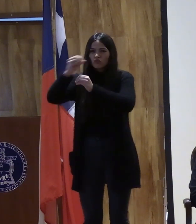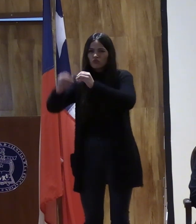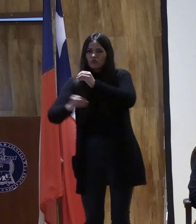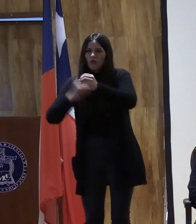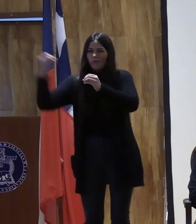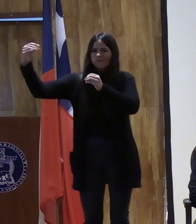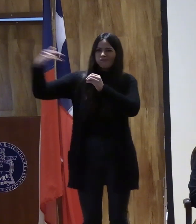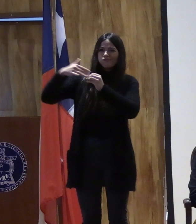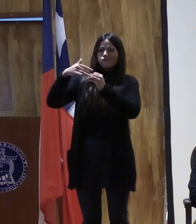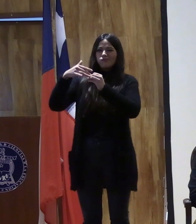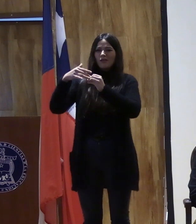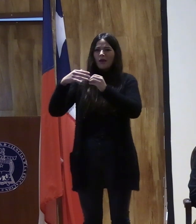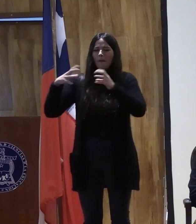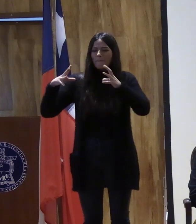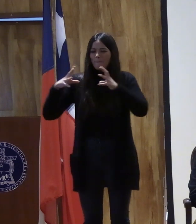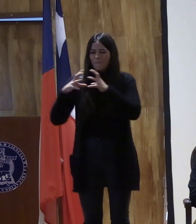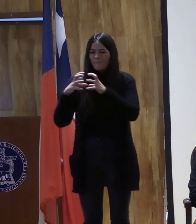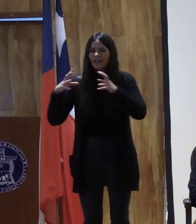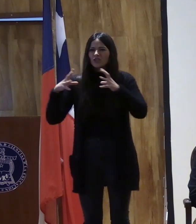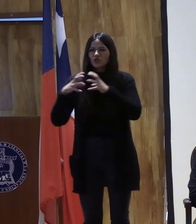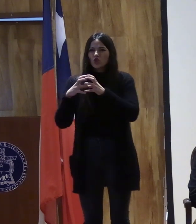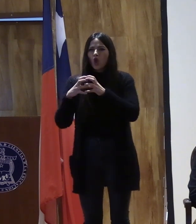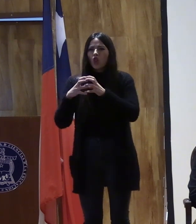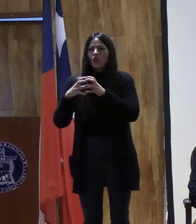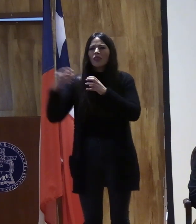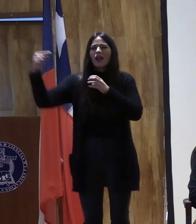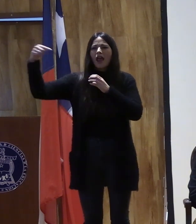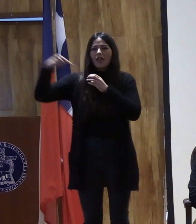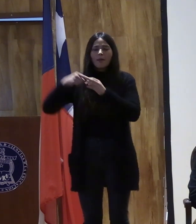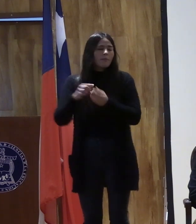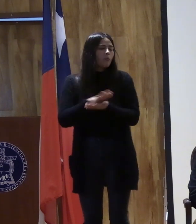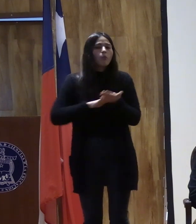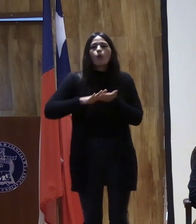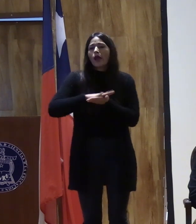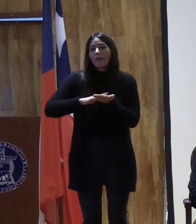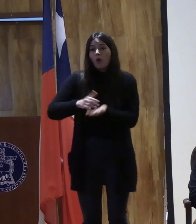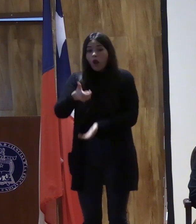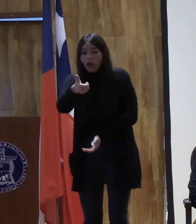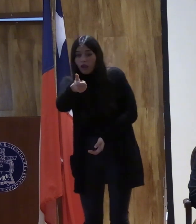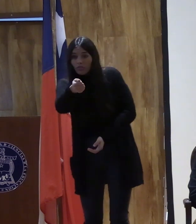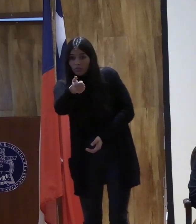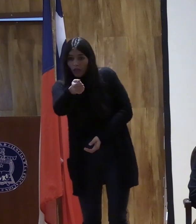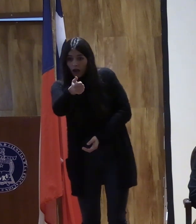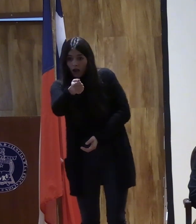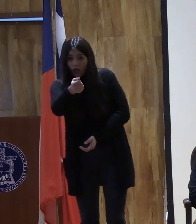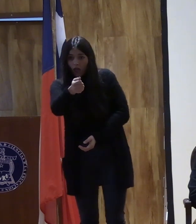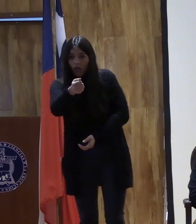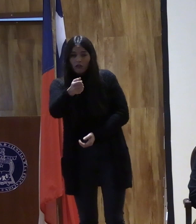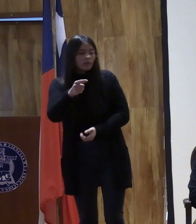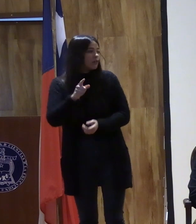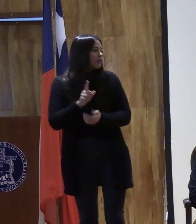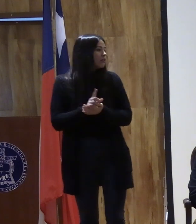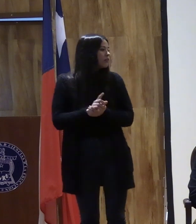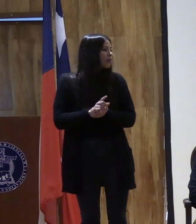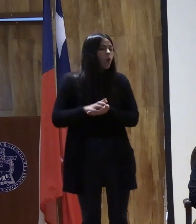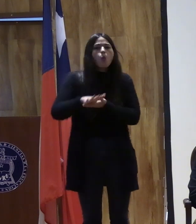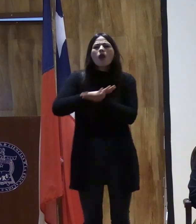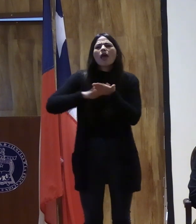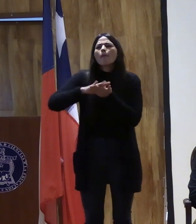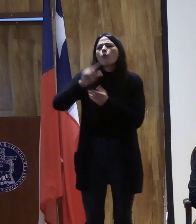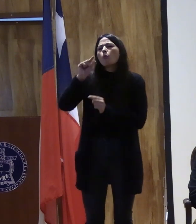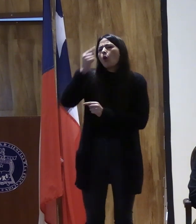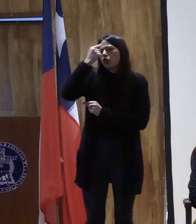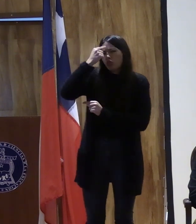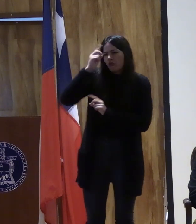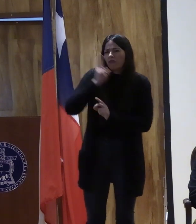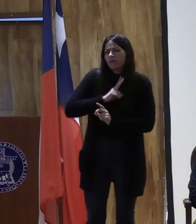en lo que se llama presión de radiación. Si yo alumbro con una linterna, esto claro, no es una cuestión que, este es un ejemplo medio tonto, pero